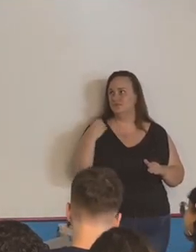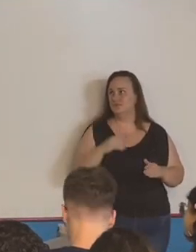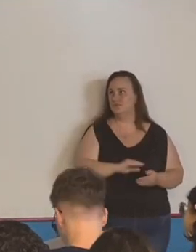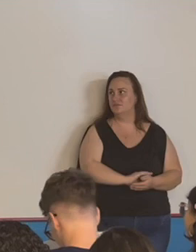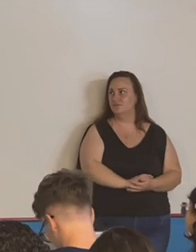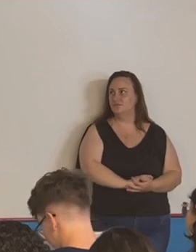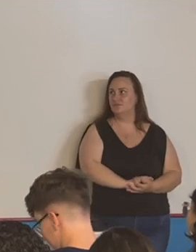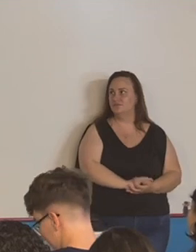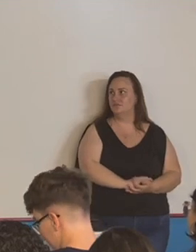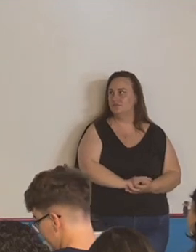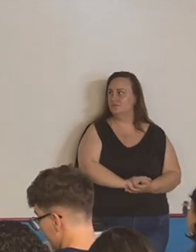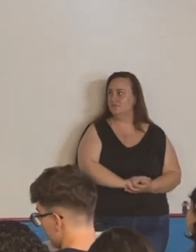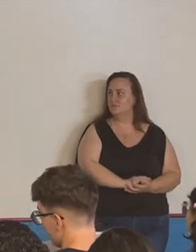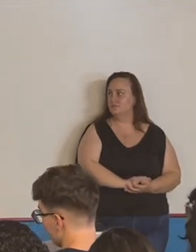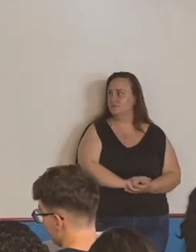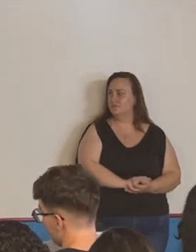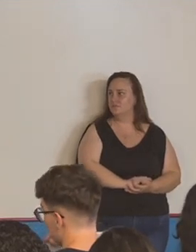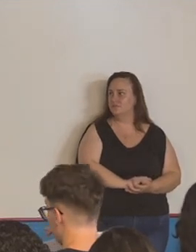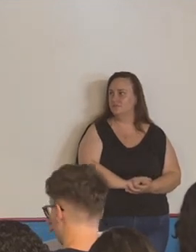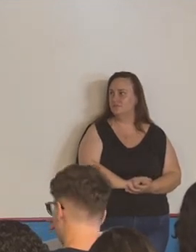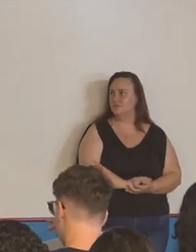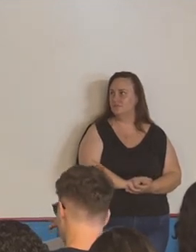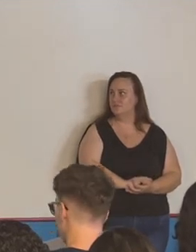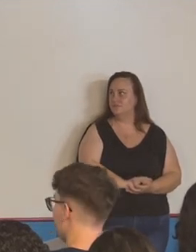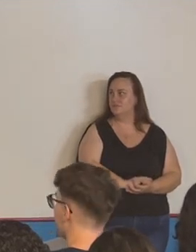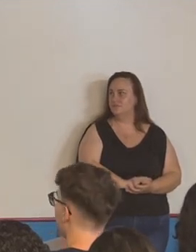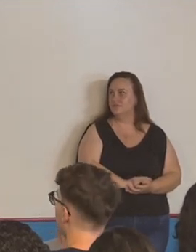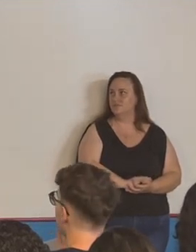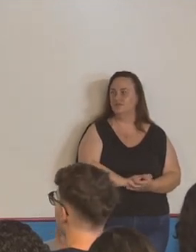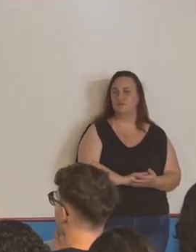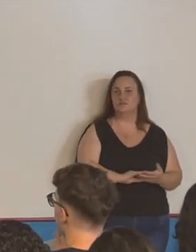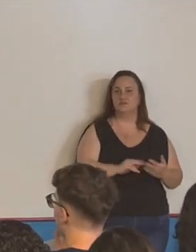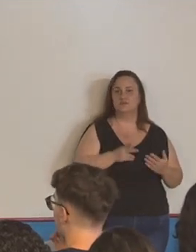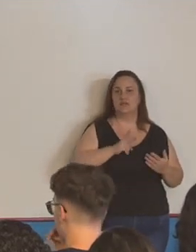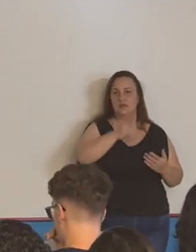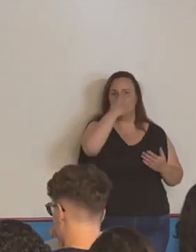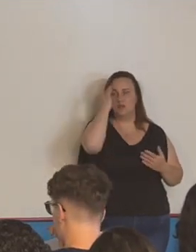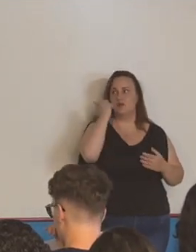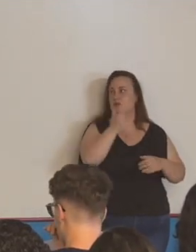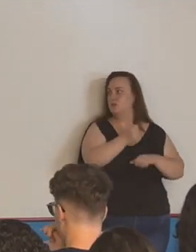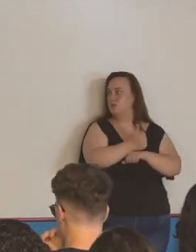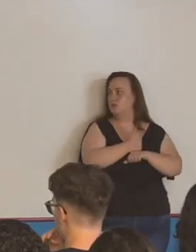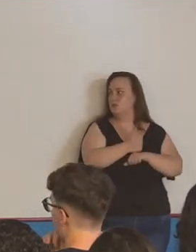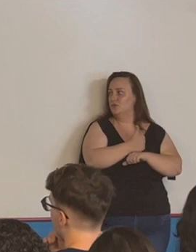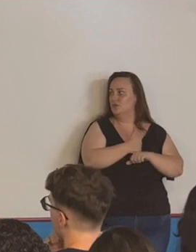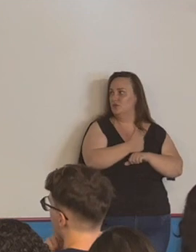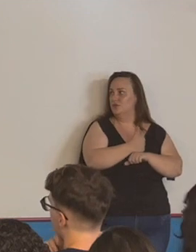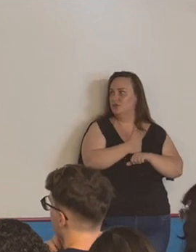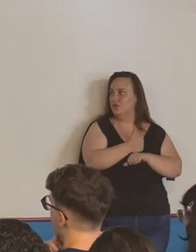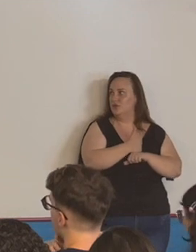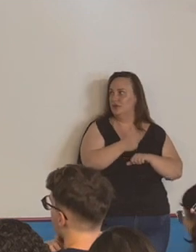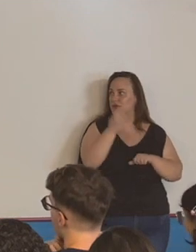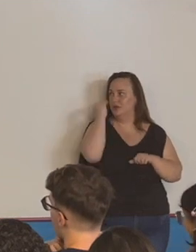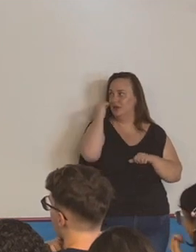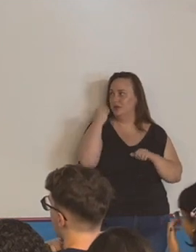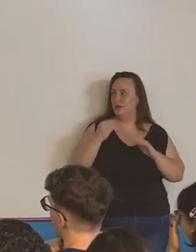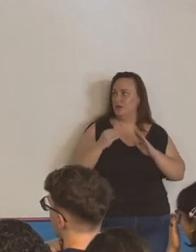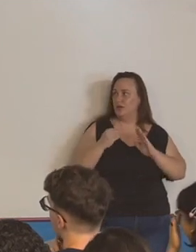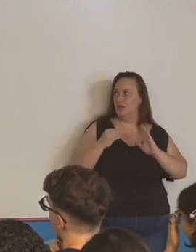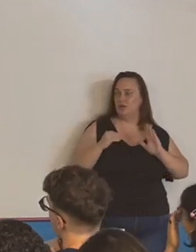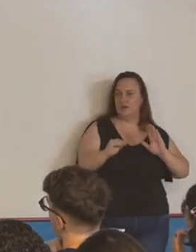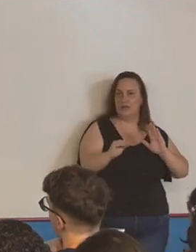na diagonal. Então é meio que um artifício, todo pintor, ele sente falta de colocar um peso maior aqui nessa parte de